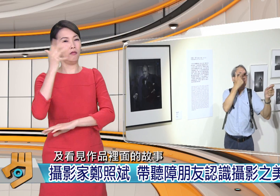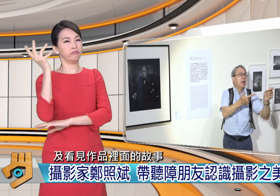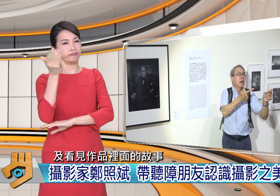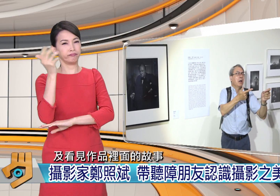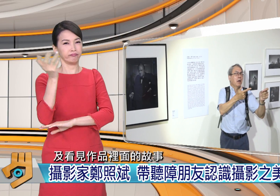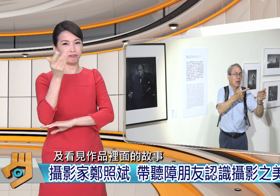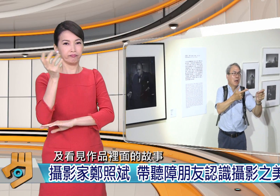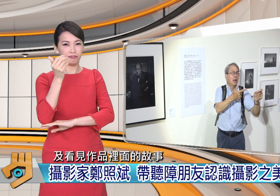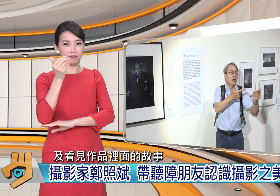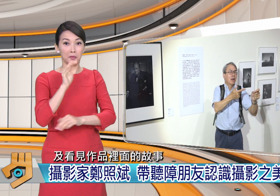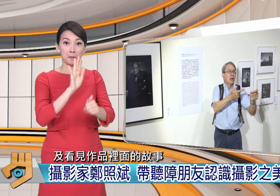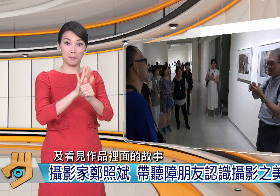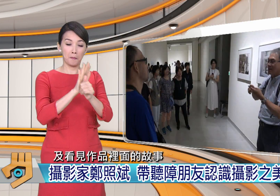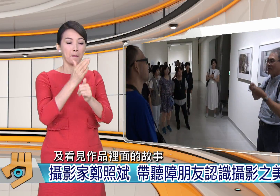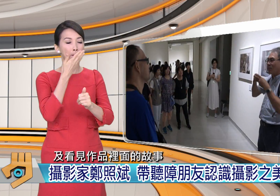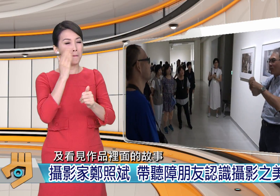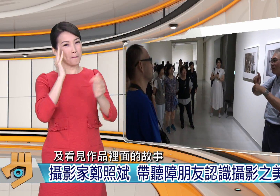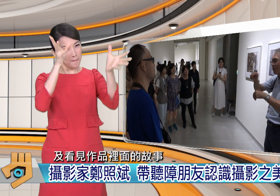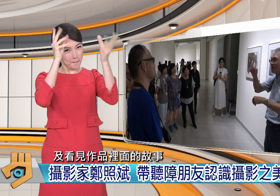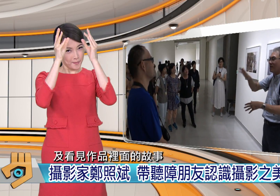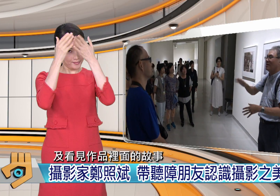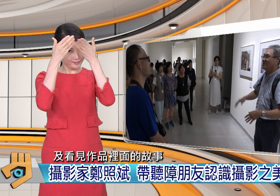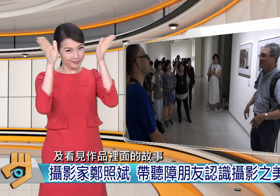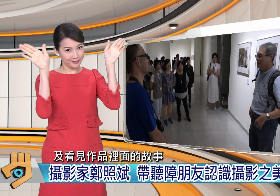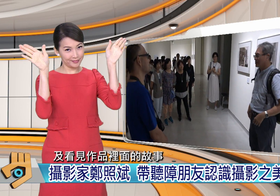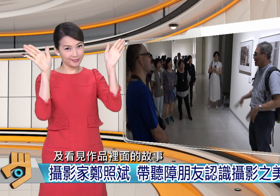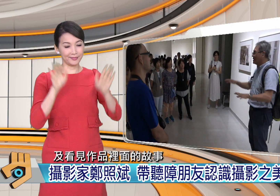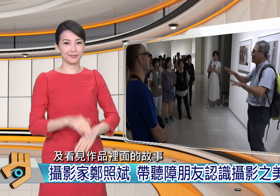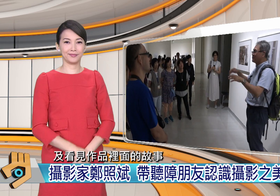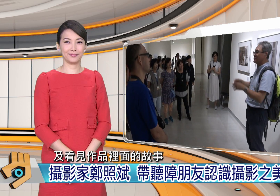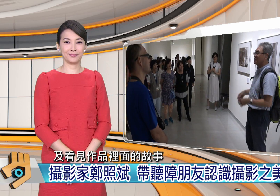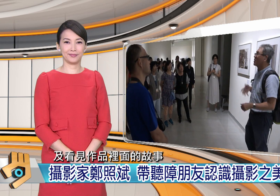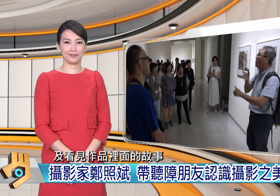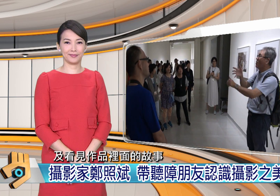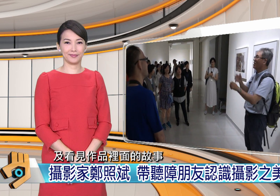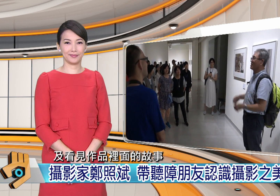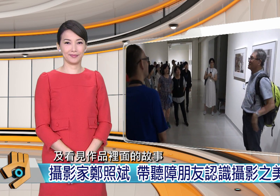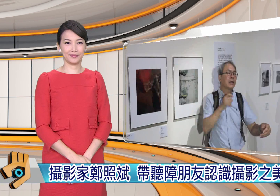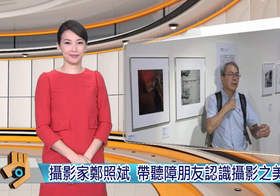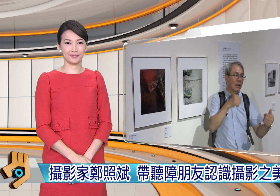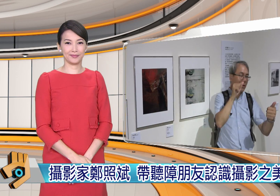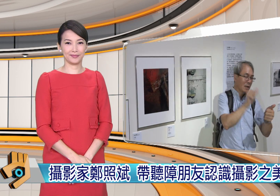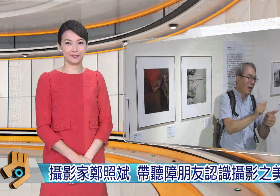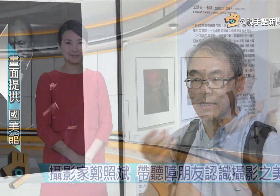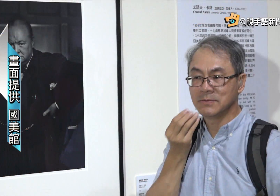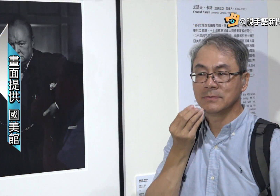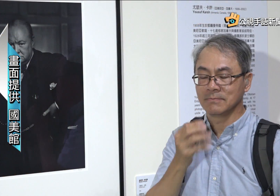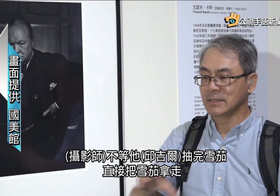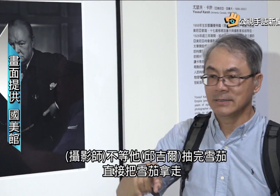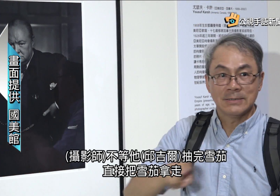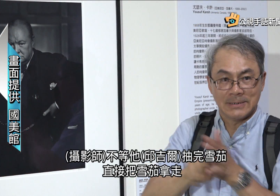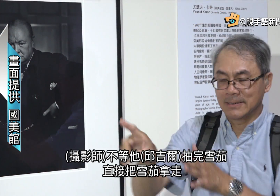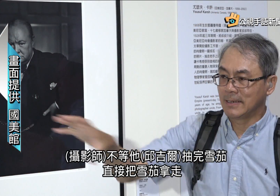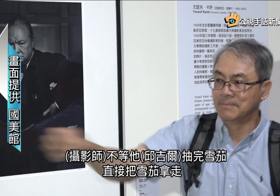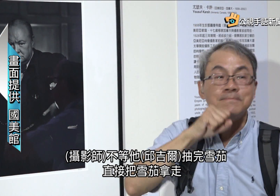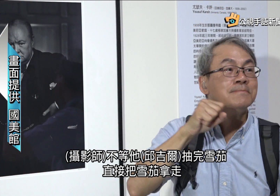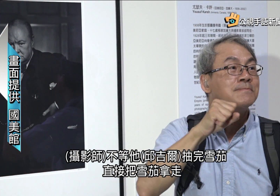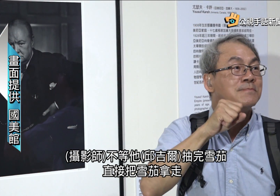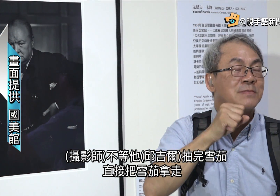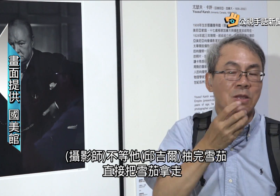以及看见作品里面的故事。 不等他抽完雪茄，直接把雪茄